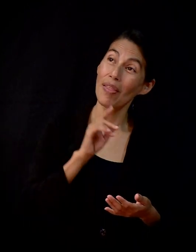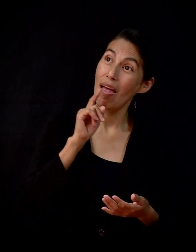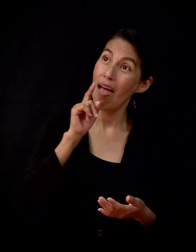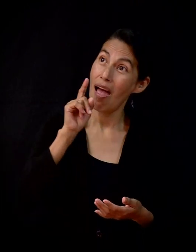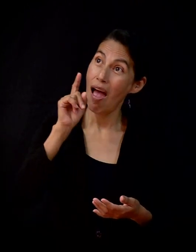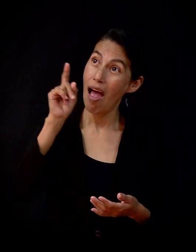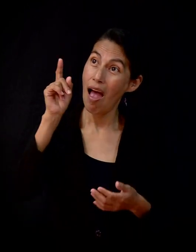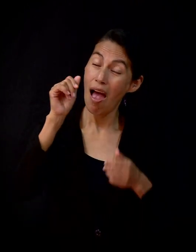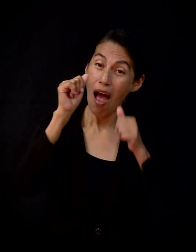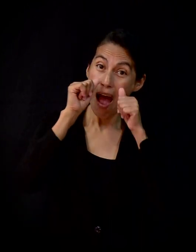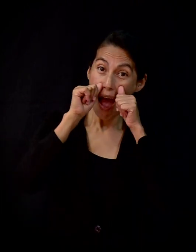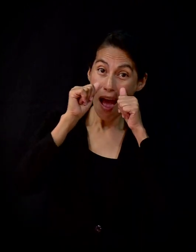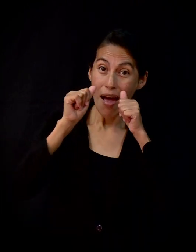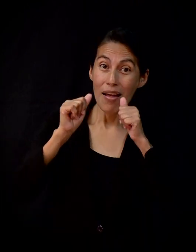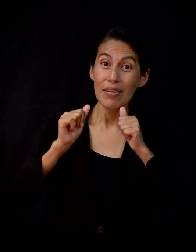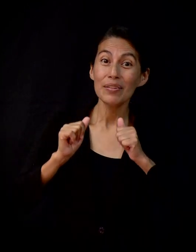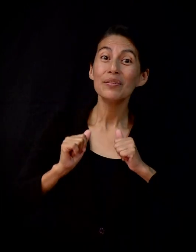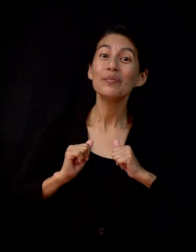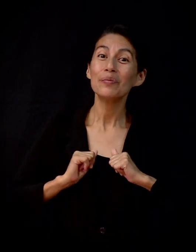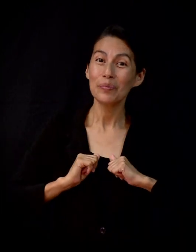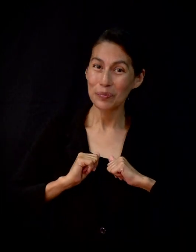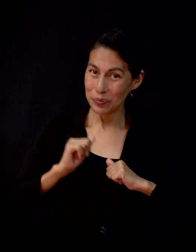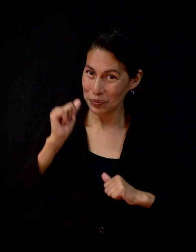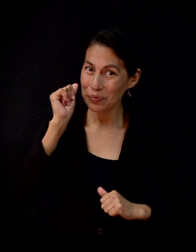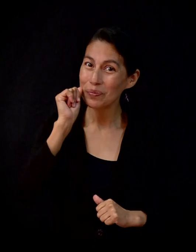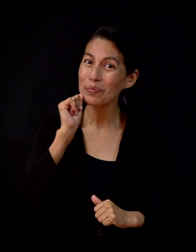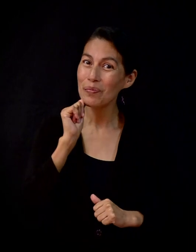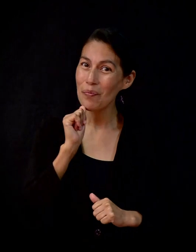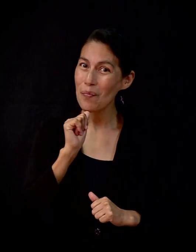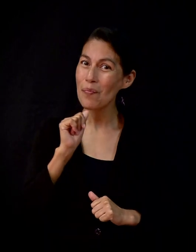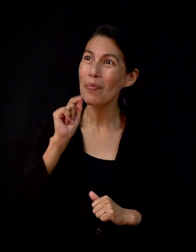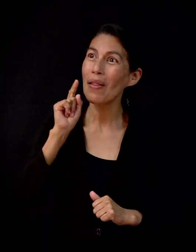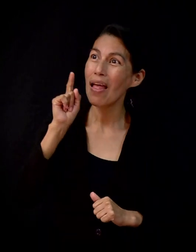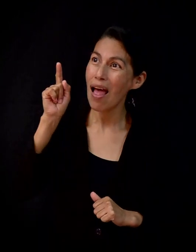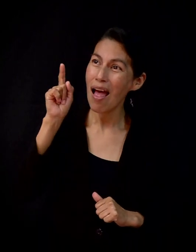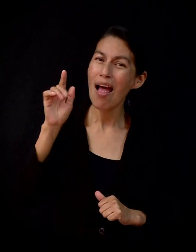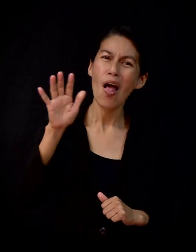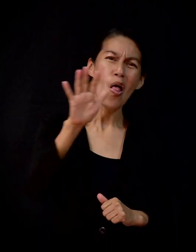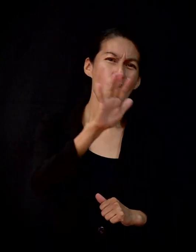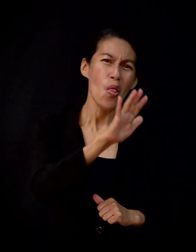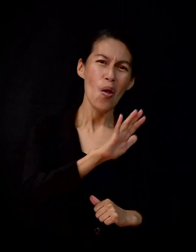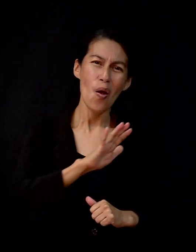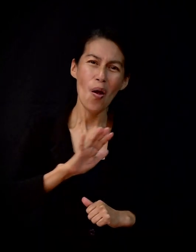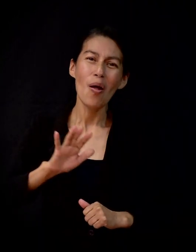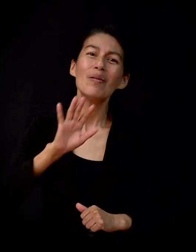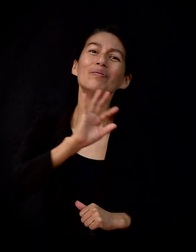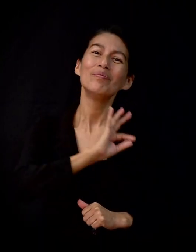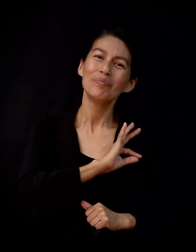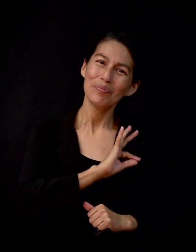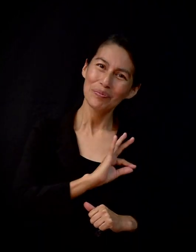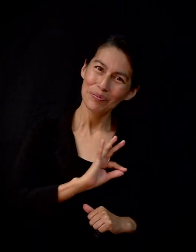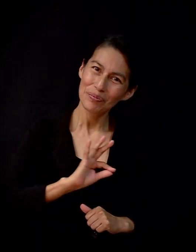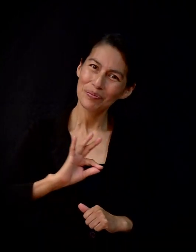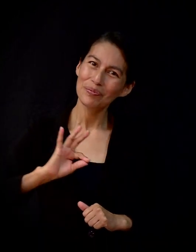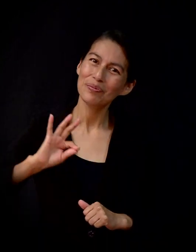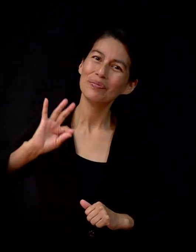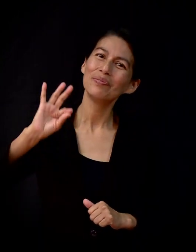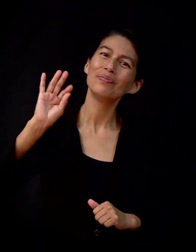poder. Él siempre escucha, nada escapa su poder.